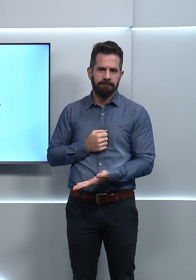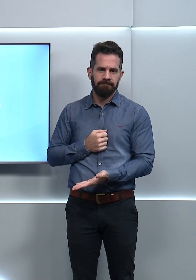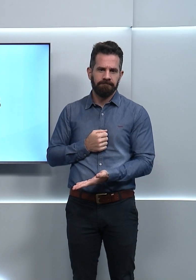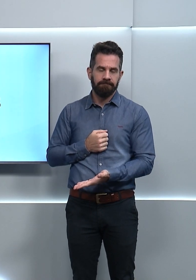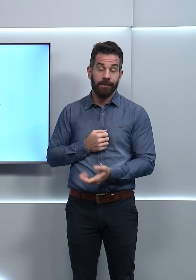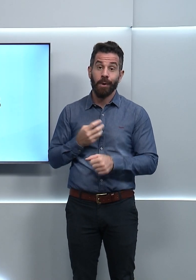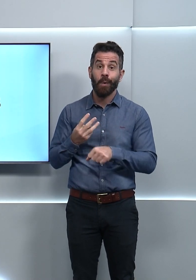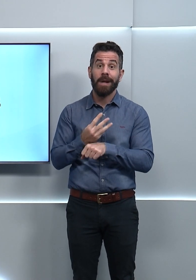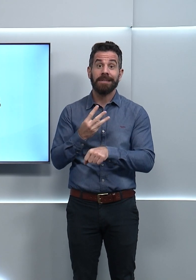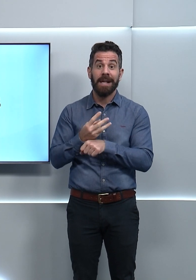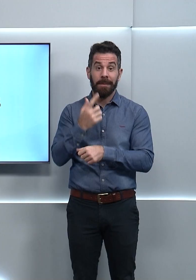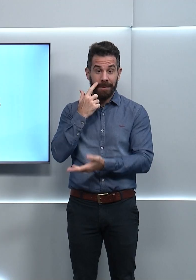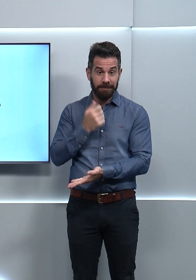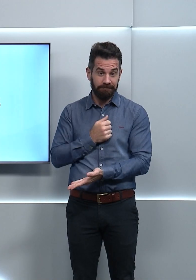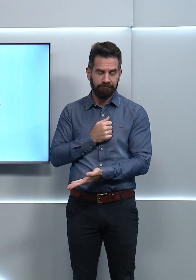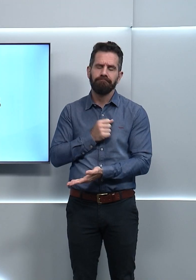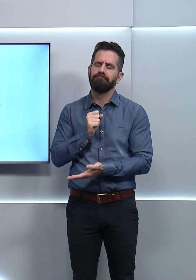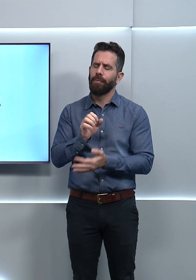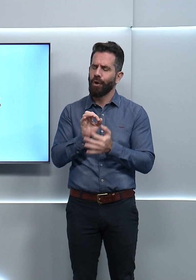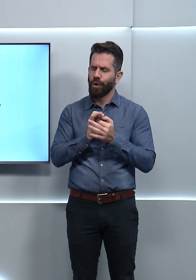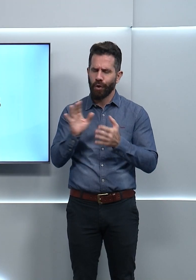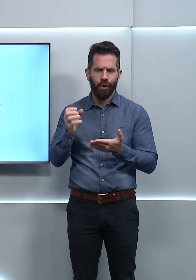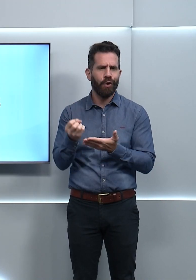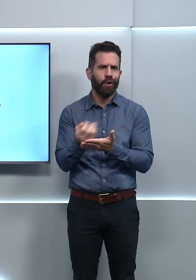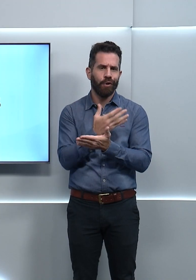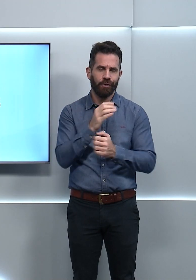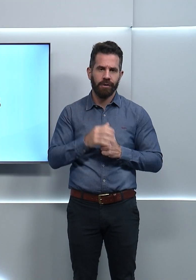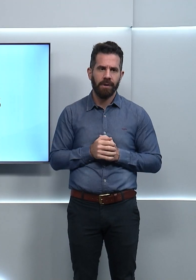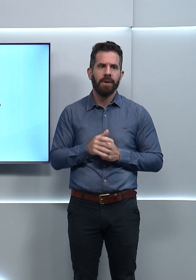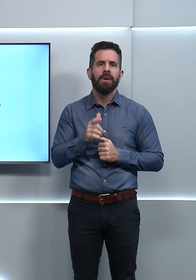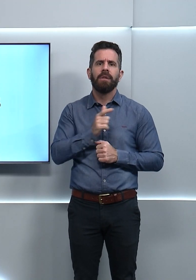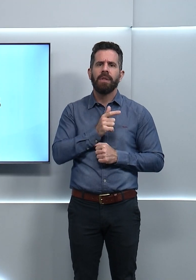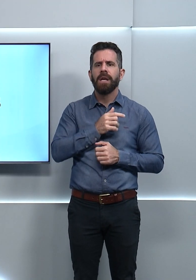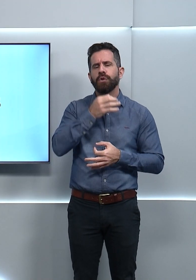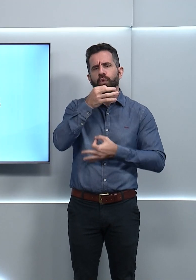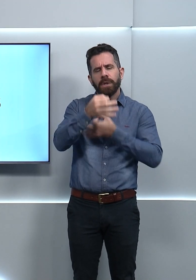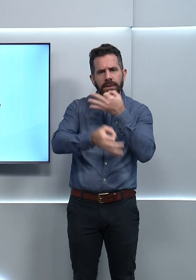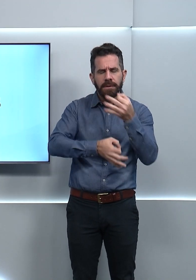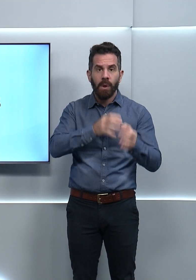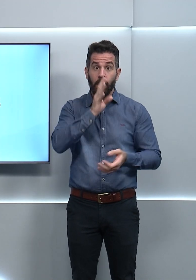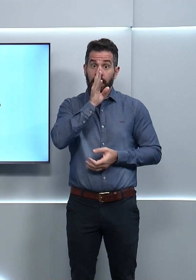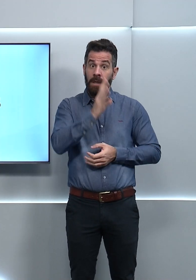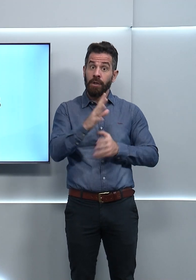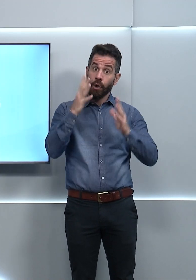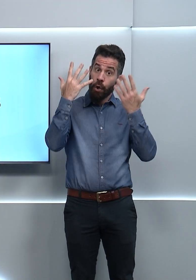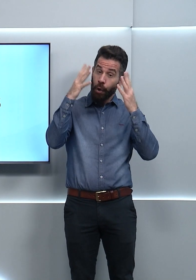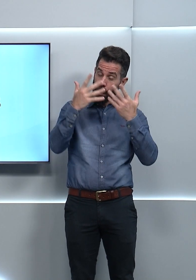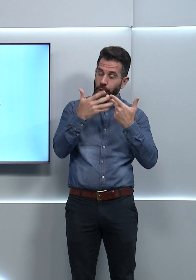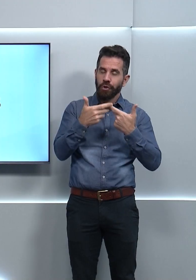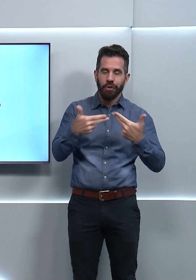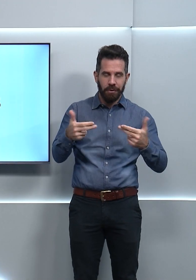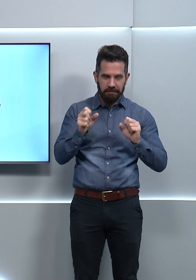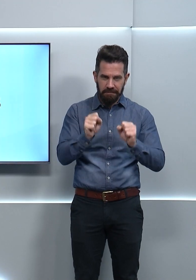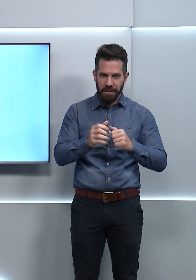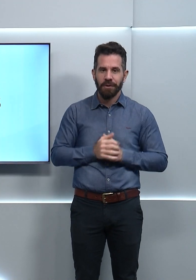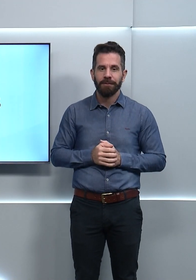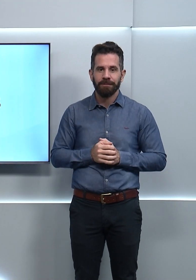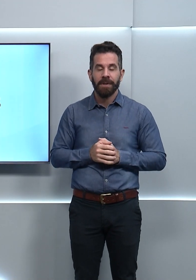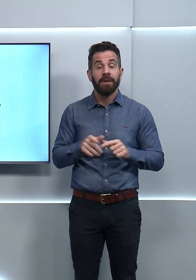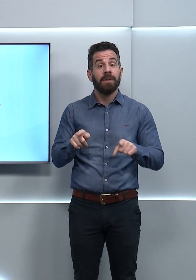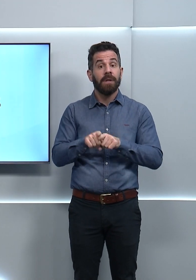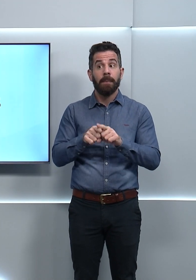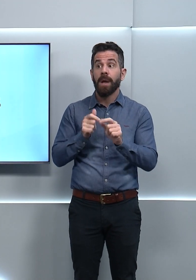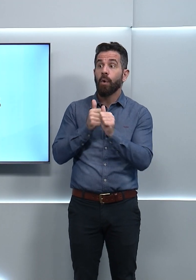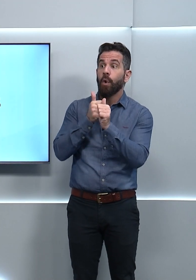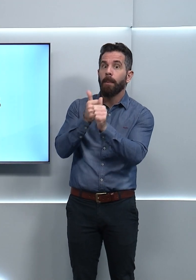62991811406, como está aqui na tela. Você pode tirar uma foto ou então anotar. A gente recebe suas sugestões, suas críticas ou seus elogios. Além disso, dá